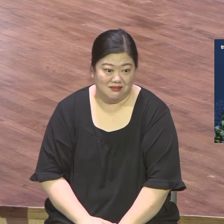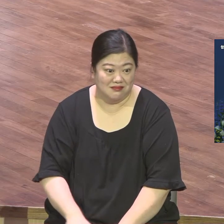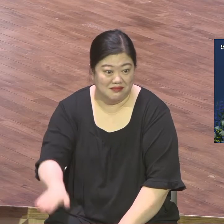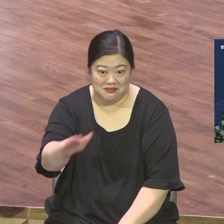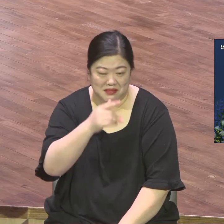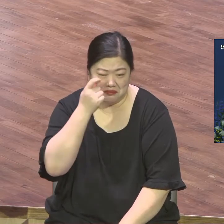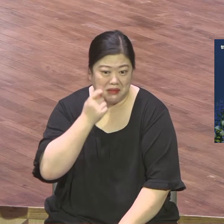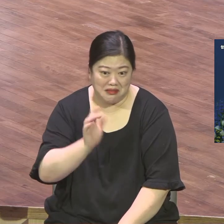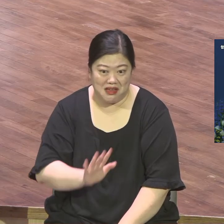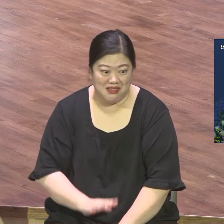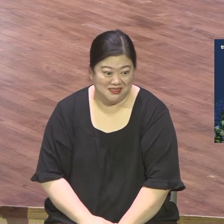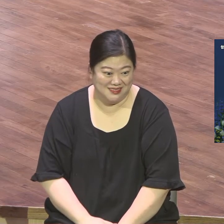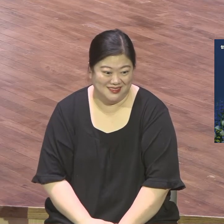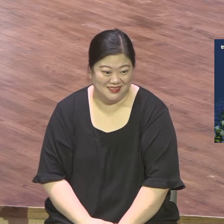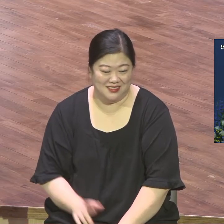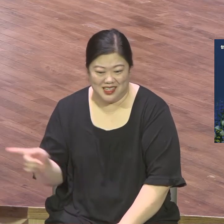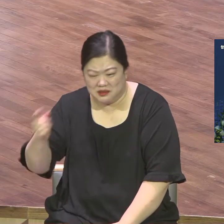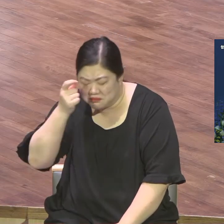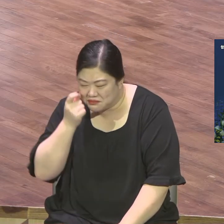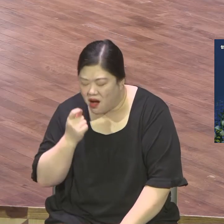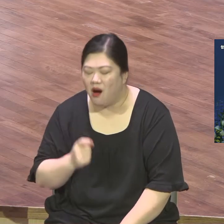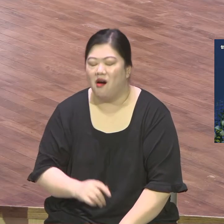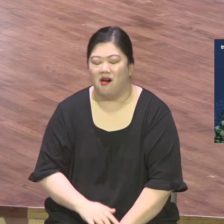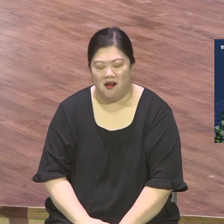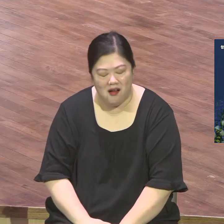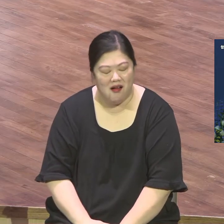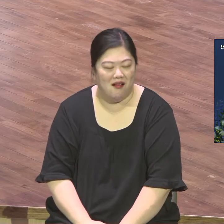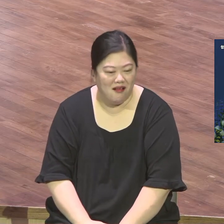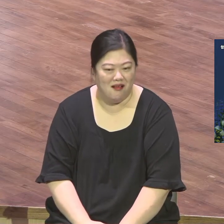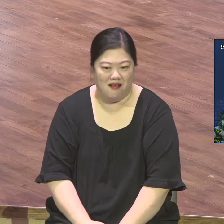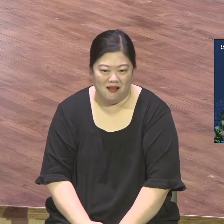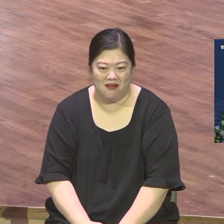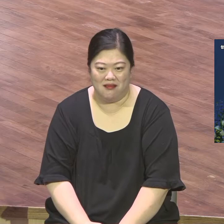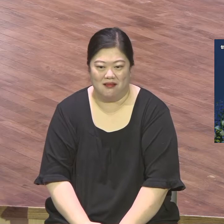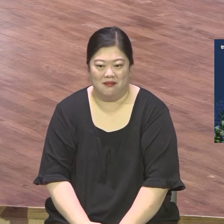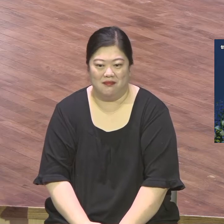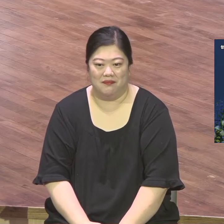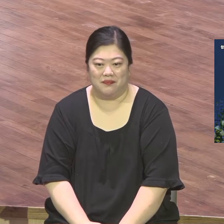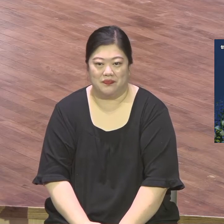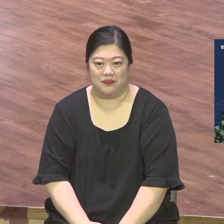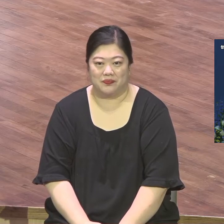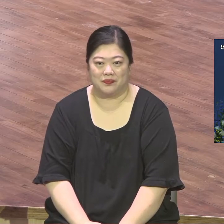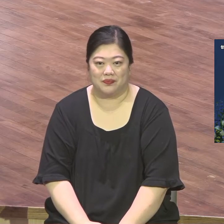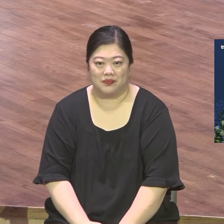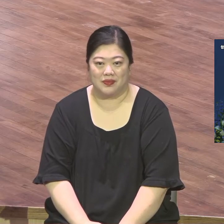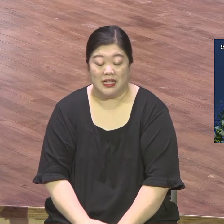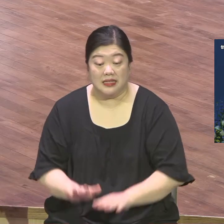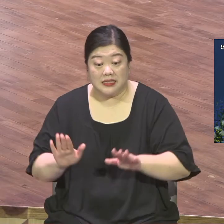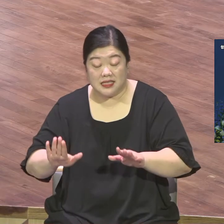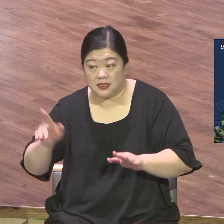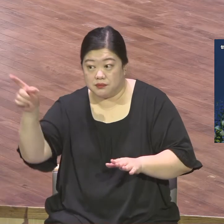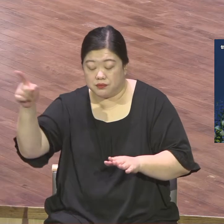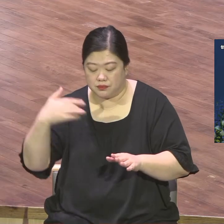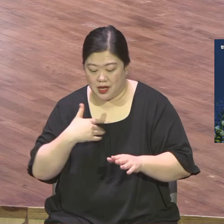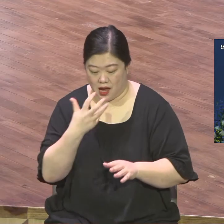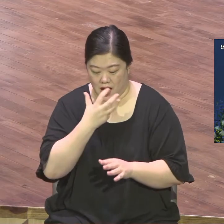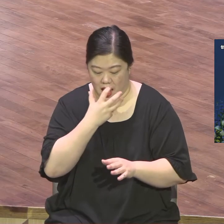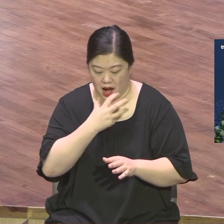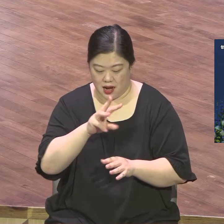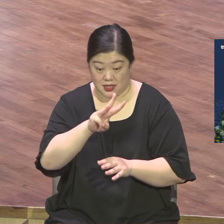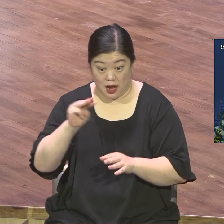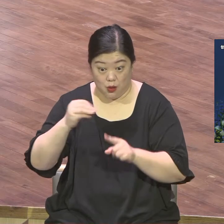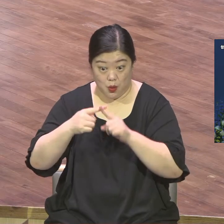받았는데 지금 우리 교회 중등부 20명이 차세대 선교사 되겠다라고